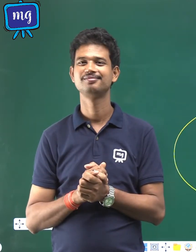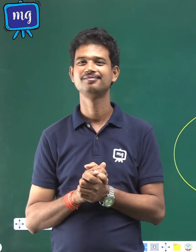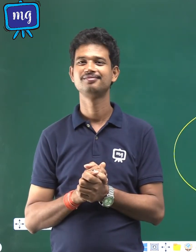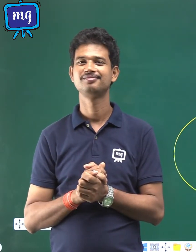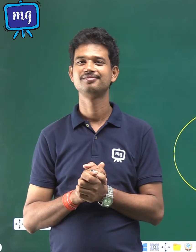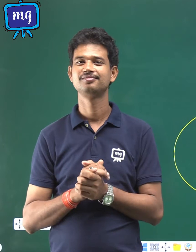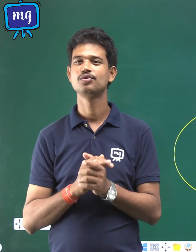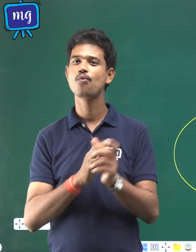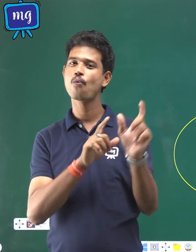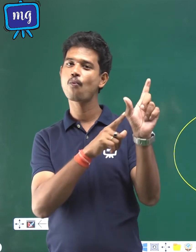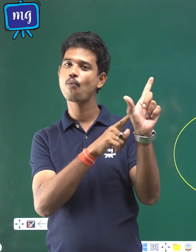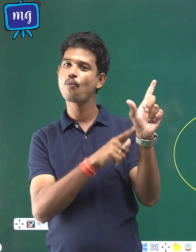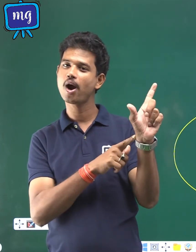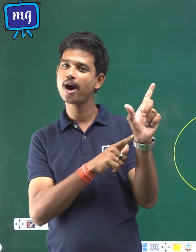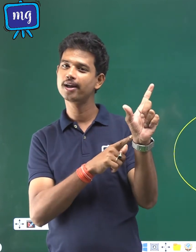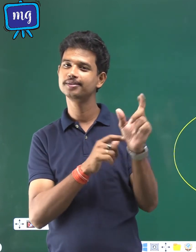Y,